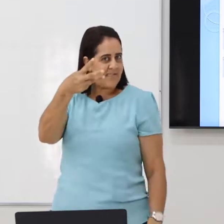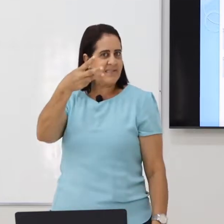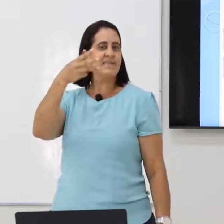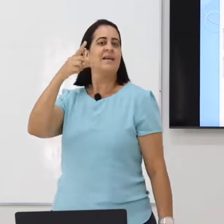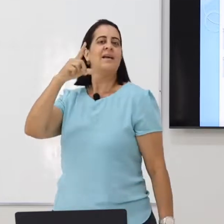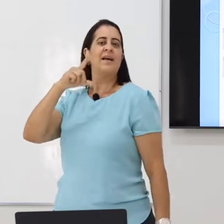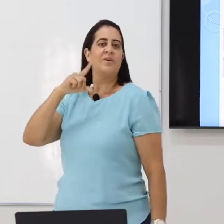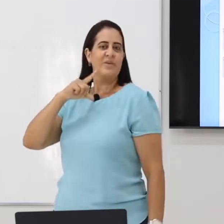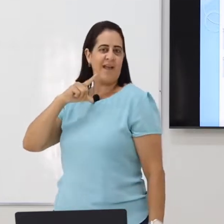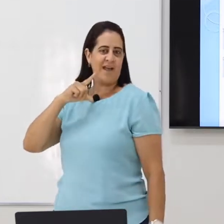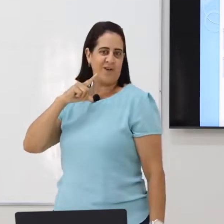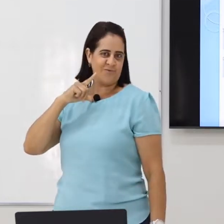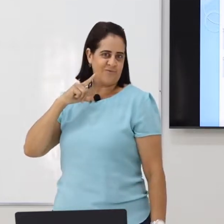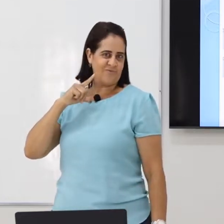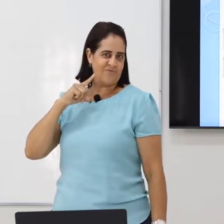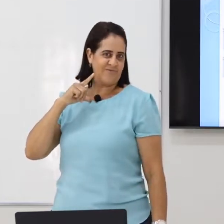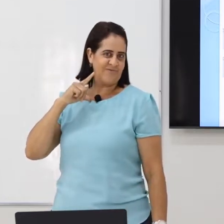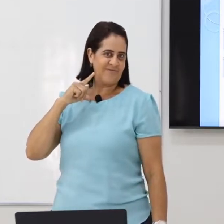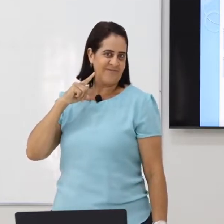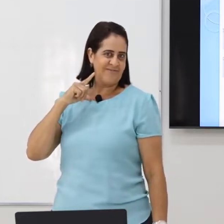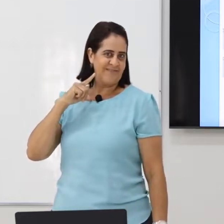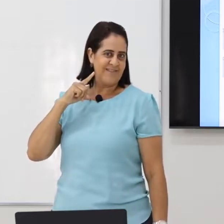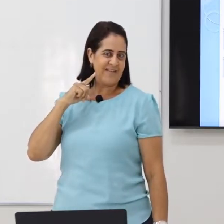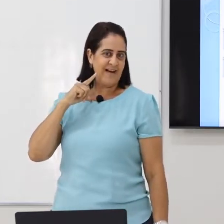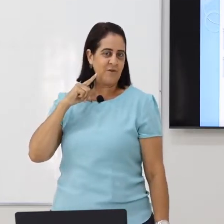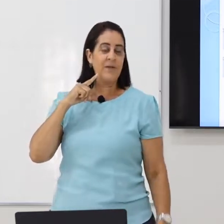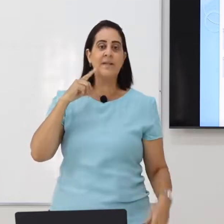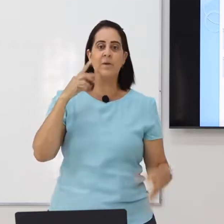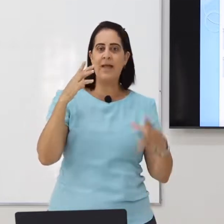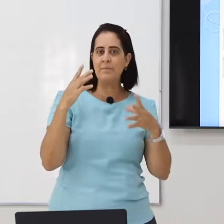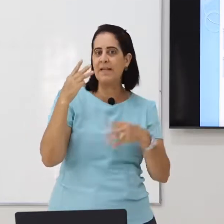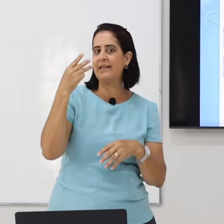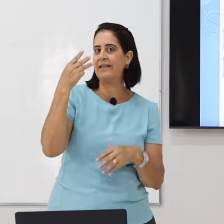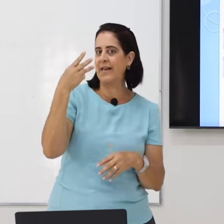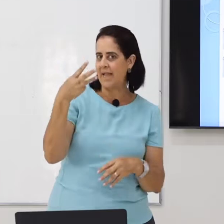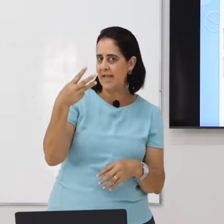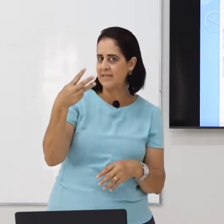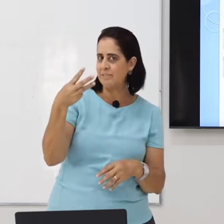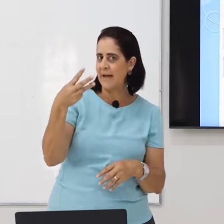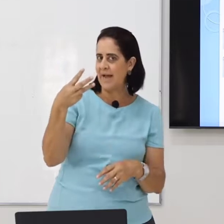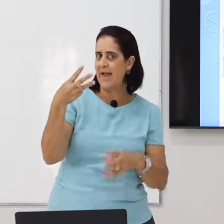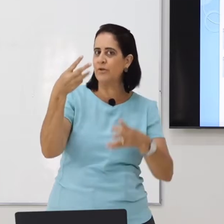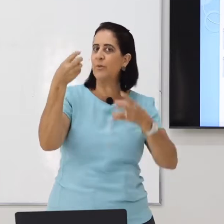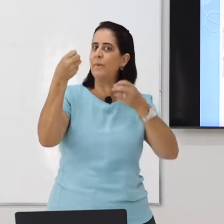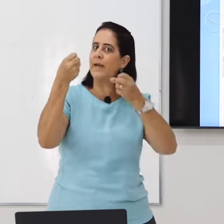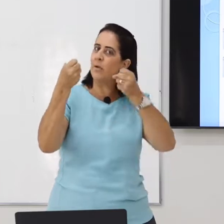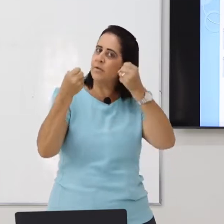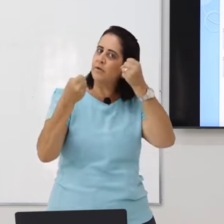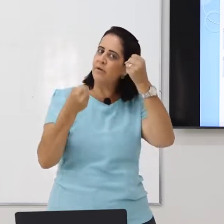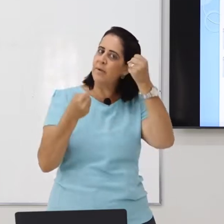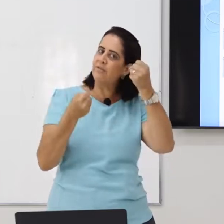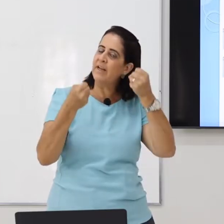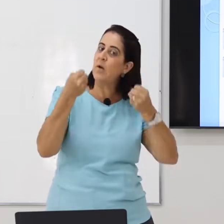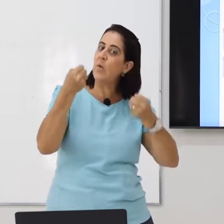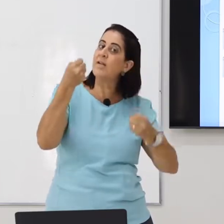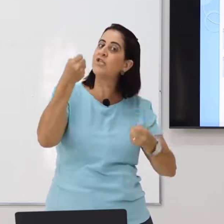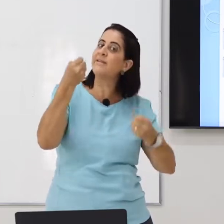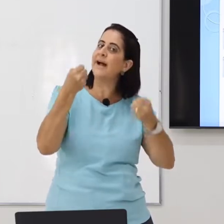3, eu tenho. Certo? Então, lembre que 3 parado para quando eu vou me referir à quantidade